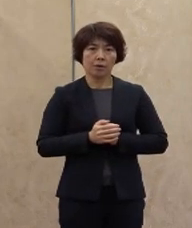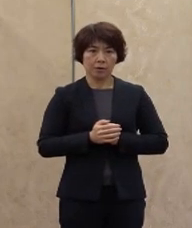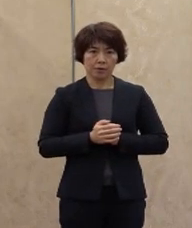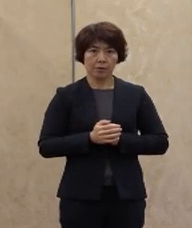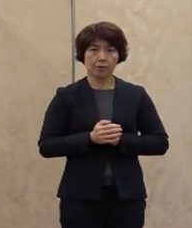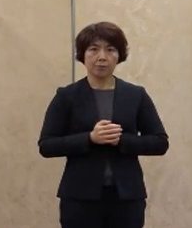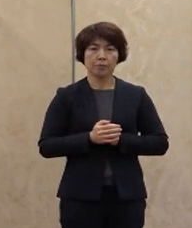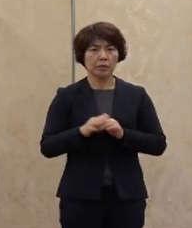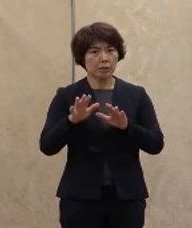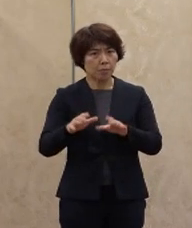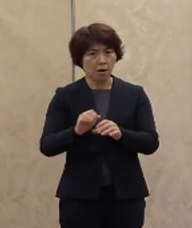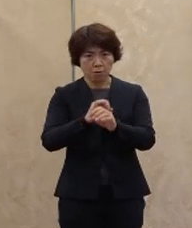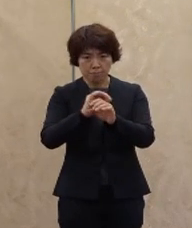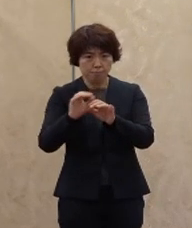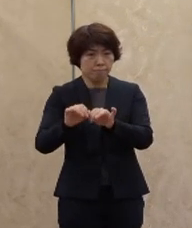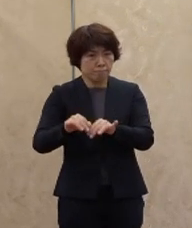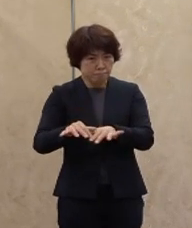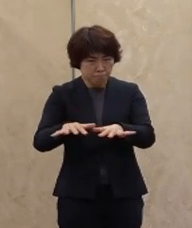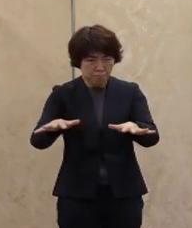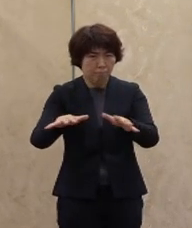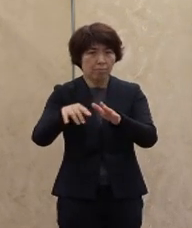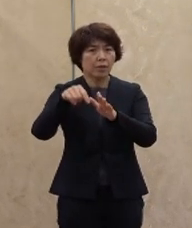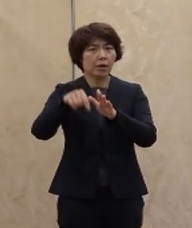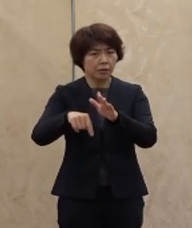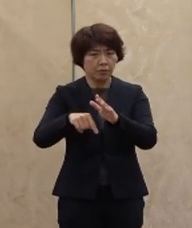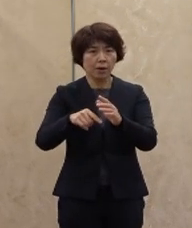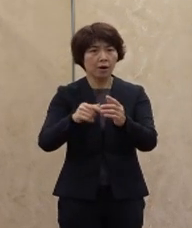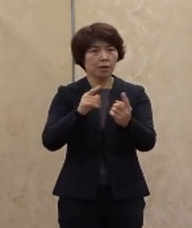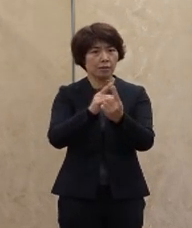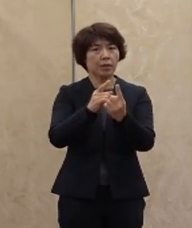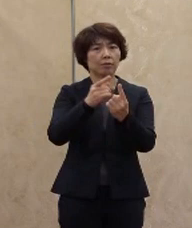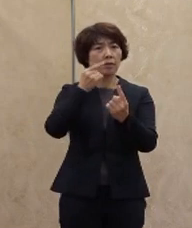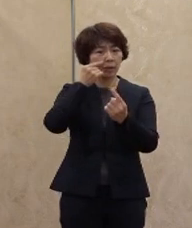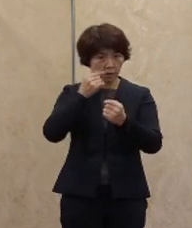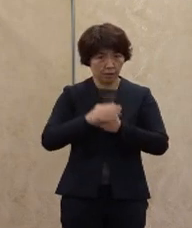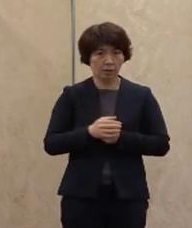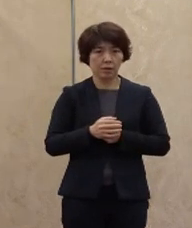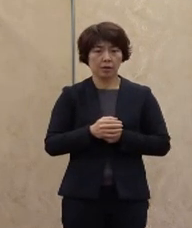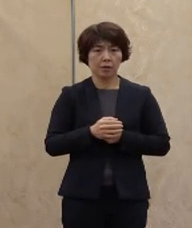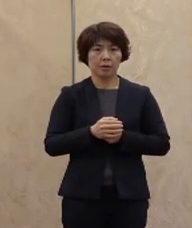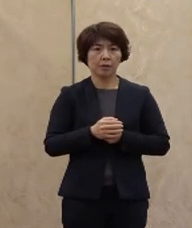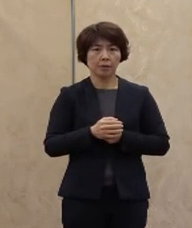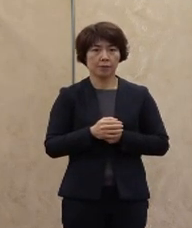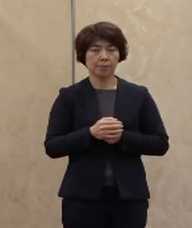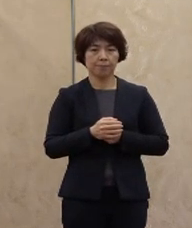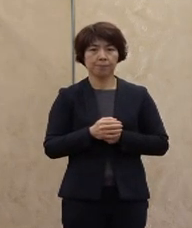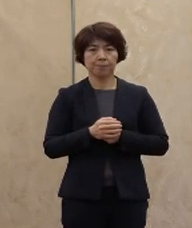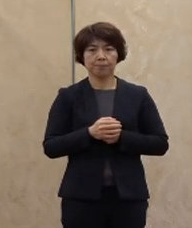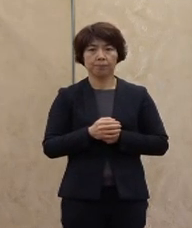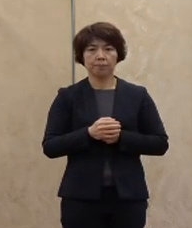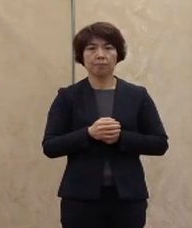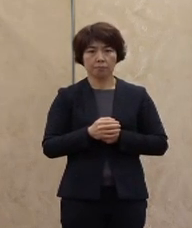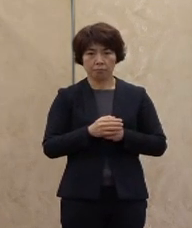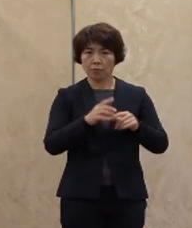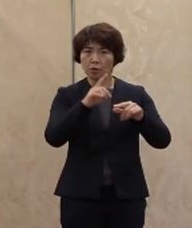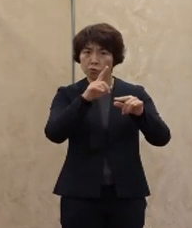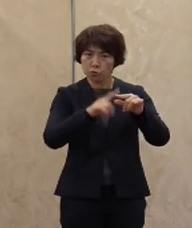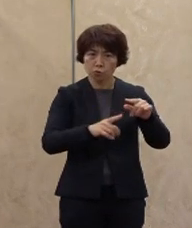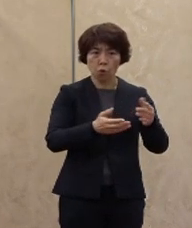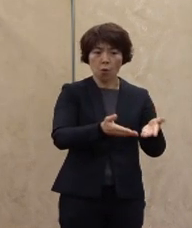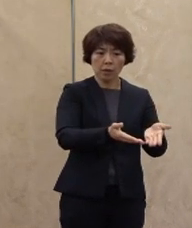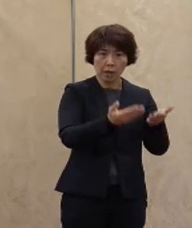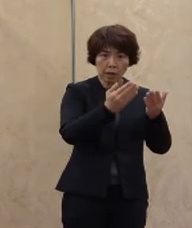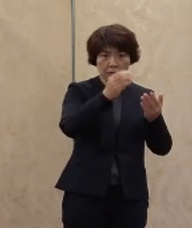こう強化されないと。今なんとか任意でお願いしている中で数は中等症軽症で